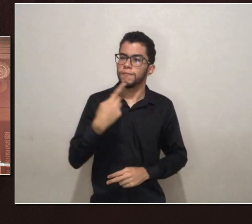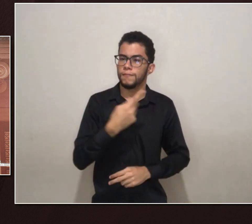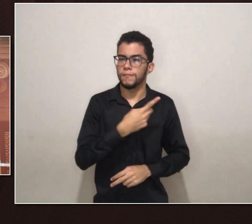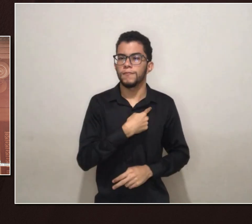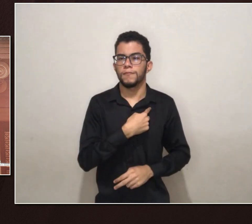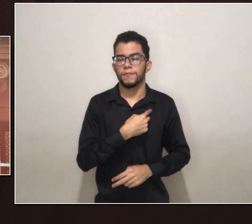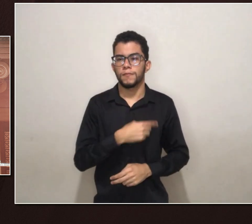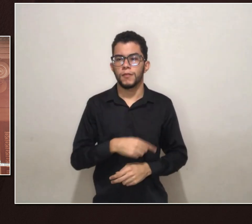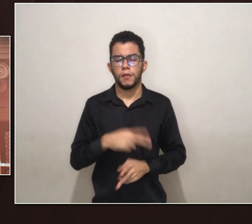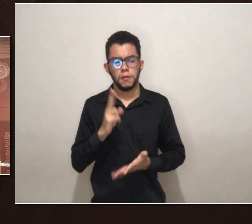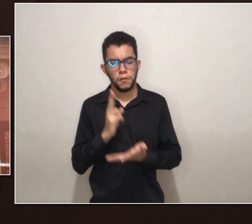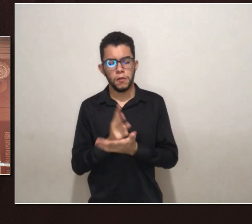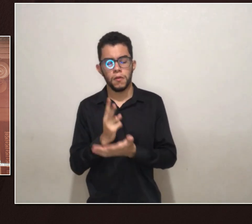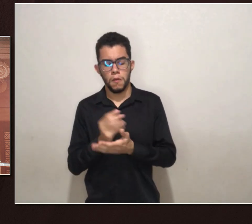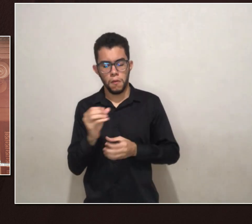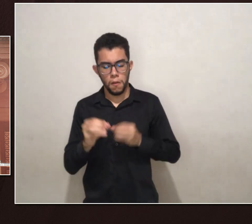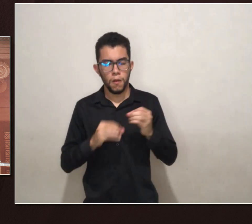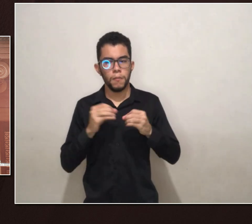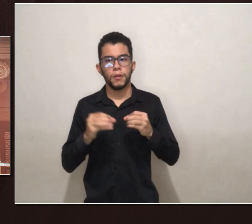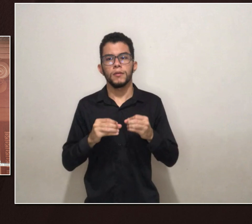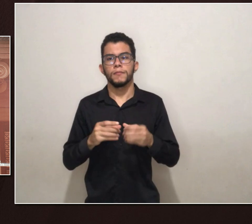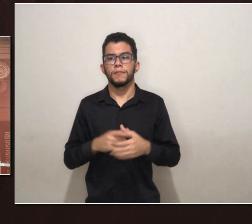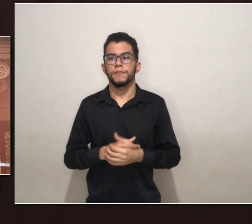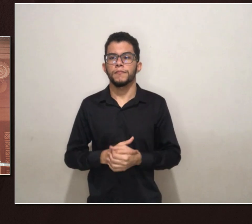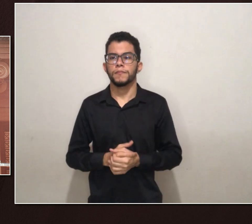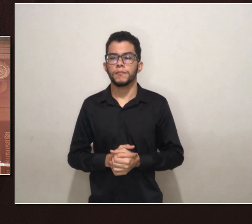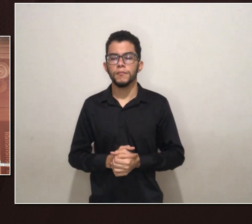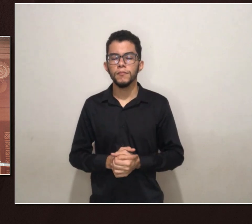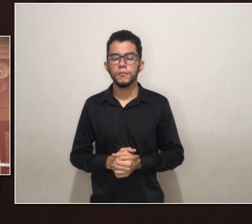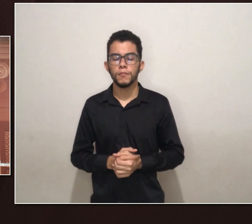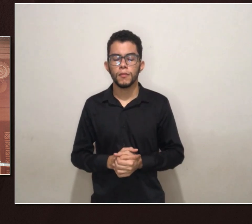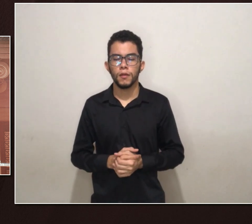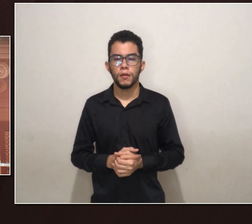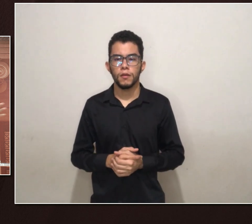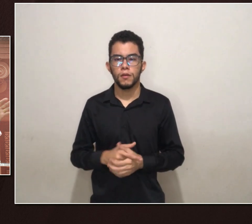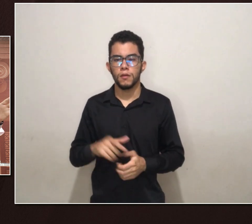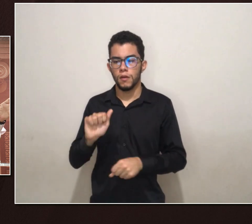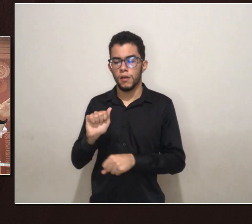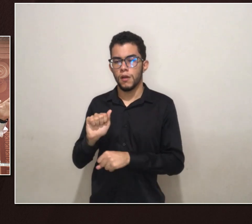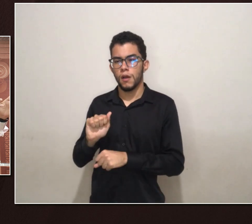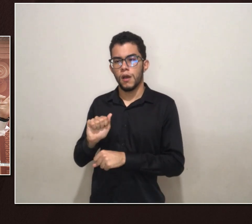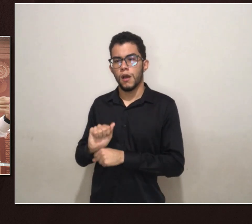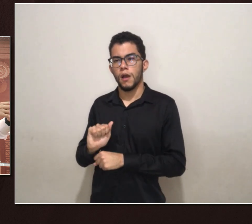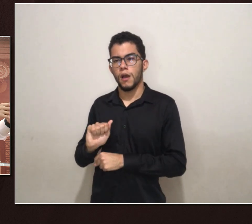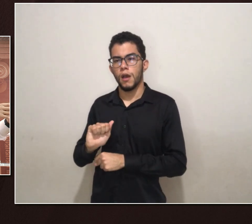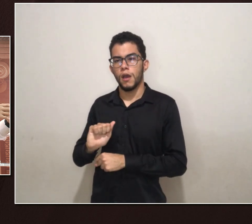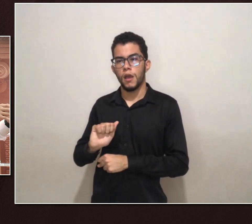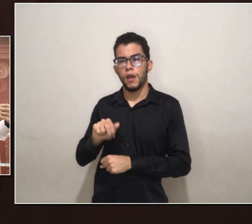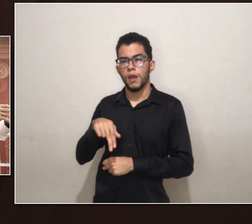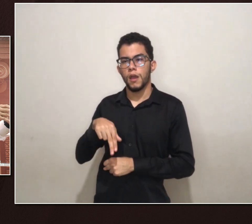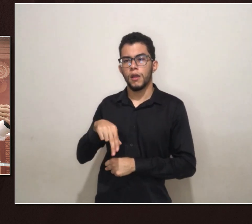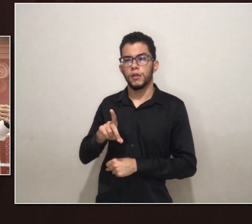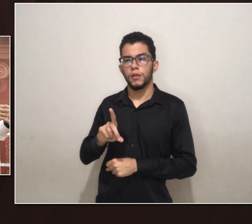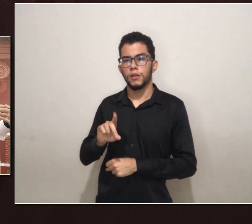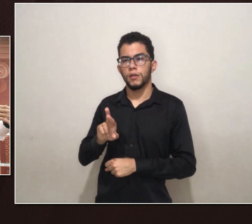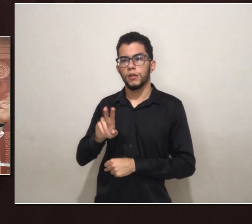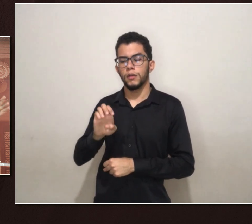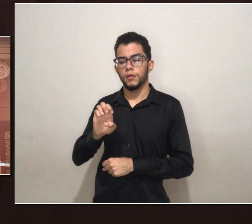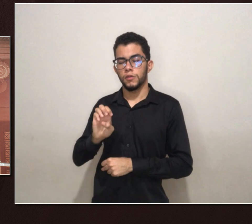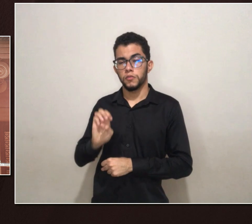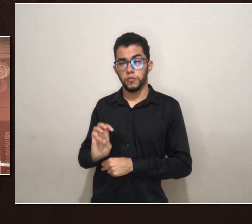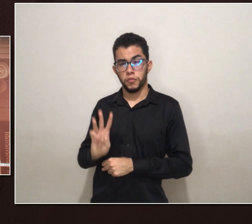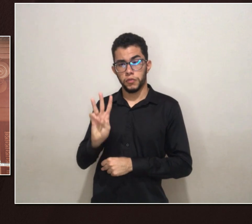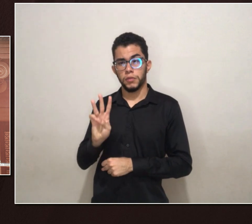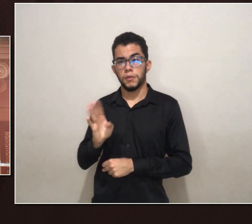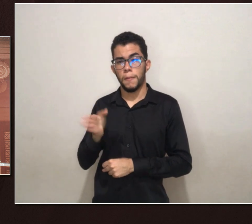obra. Bom, o André Miller comenta essa mudança da igreja como coluna base da verdade